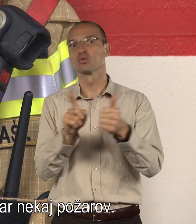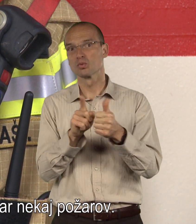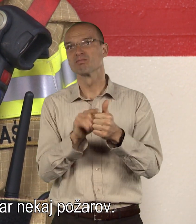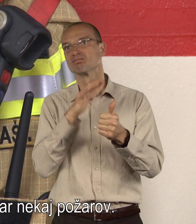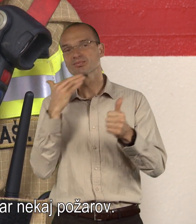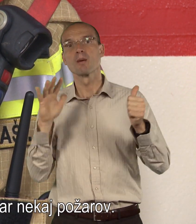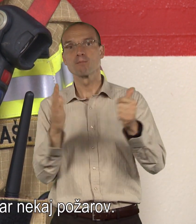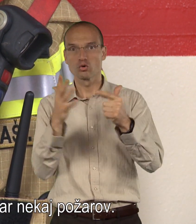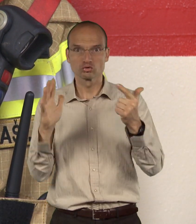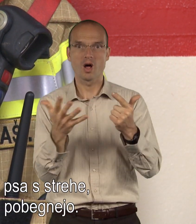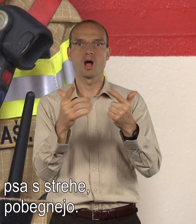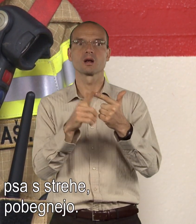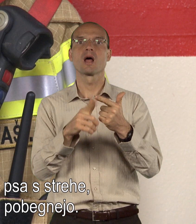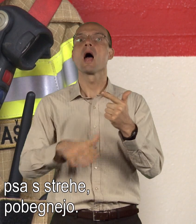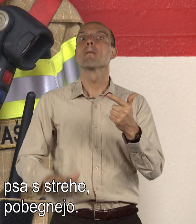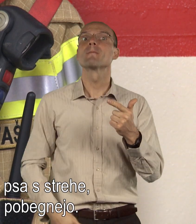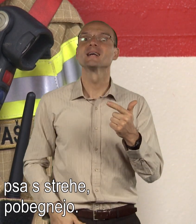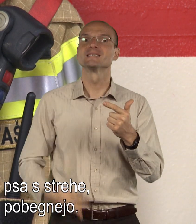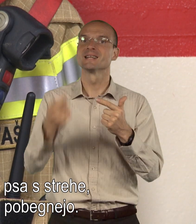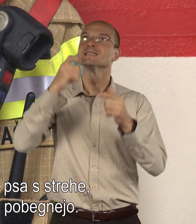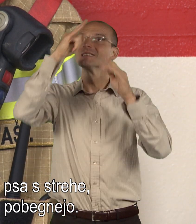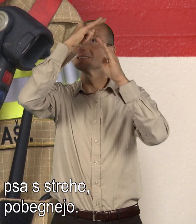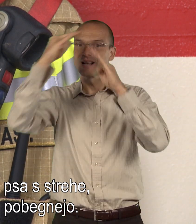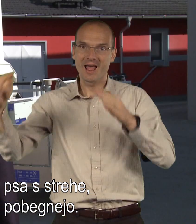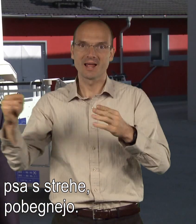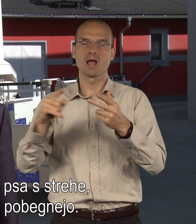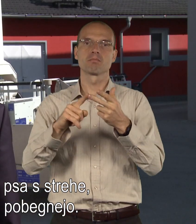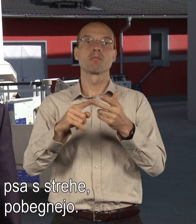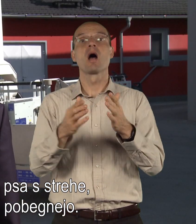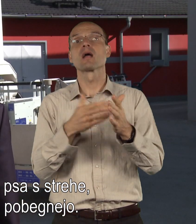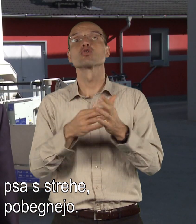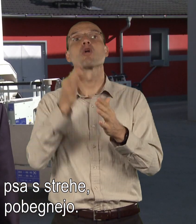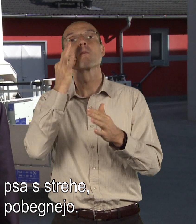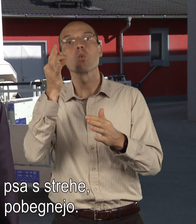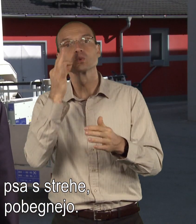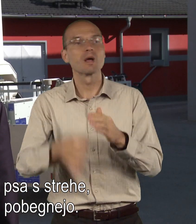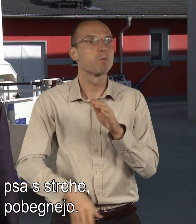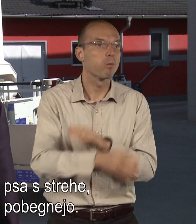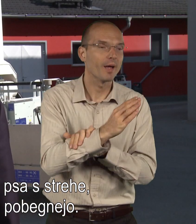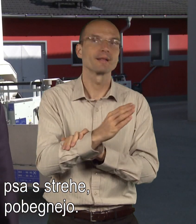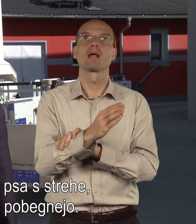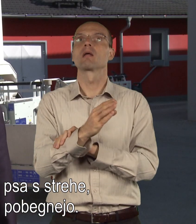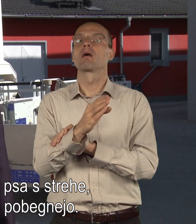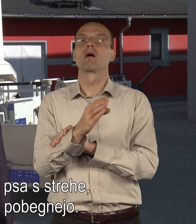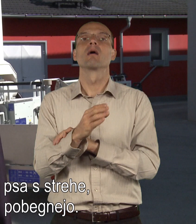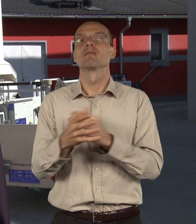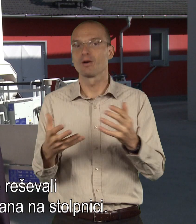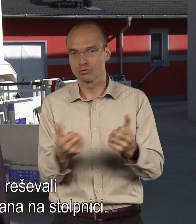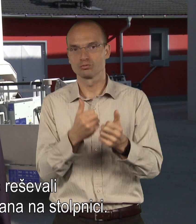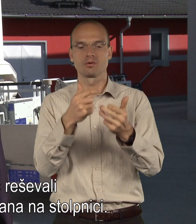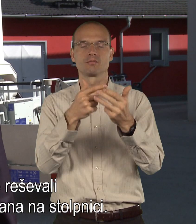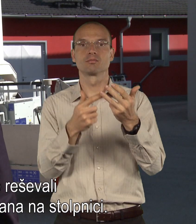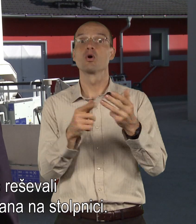nekaj požarov, reševali smo psa iz strehe, rešujemo včasih tudi kakšne muce, ki pobegnejo kam.